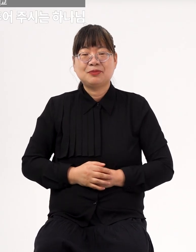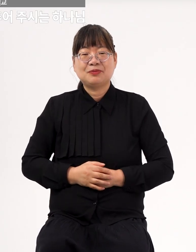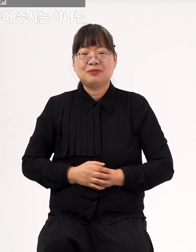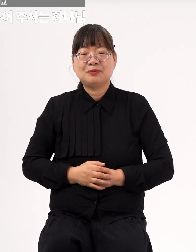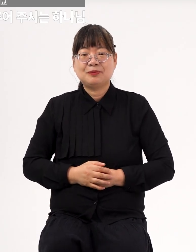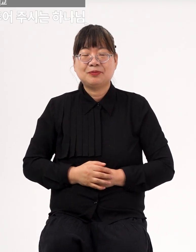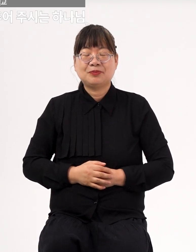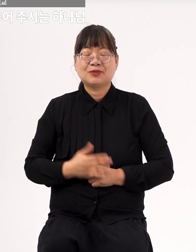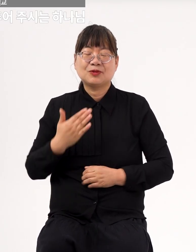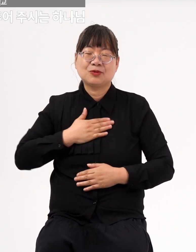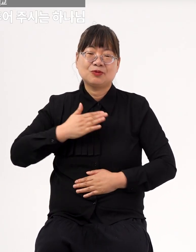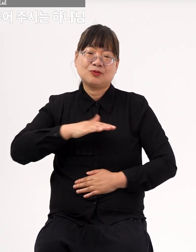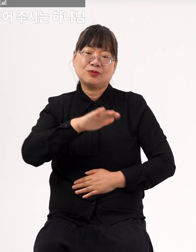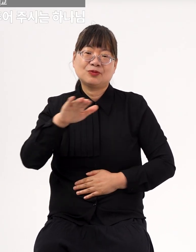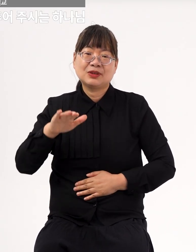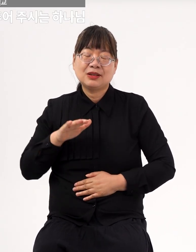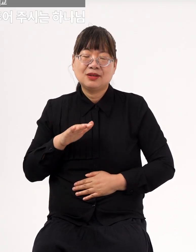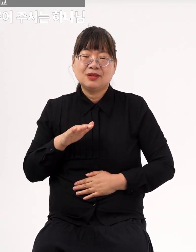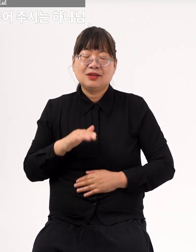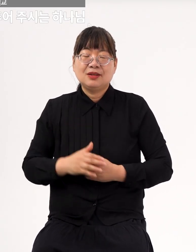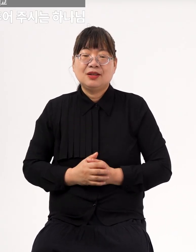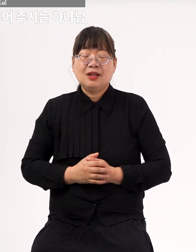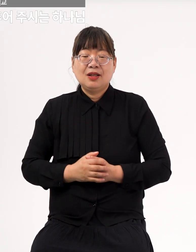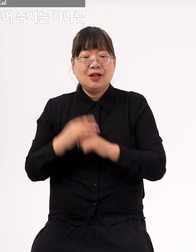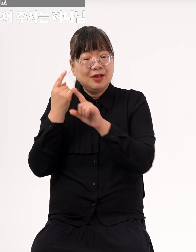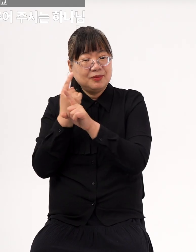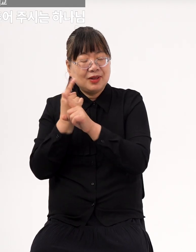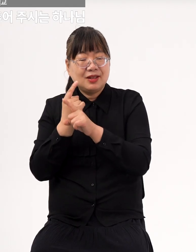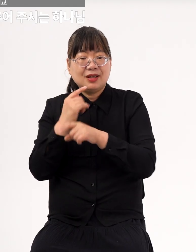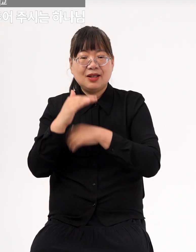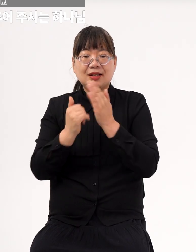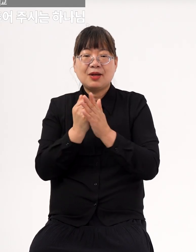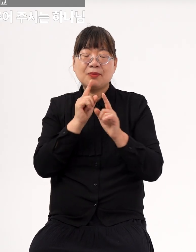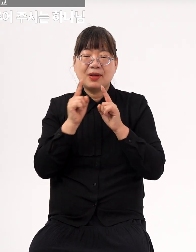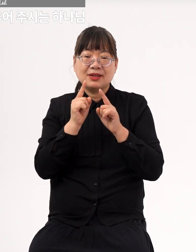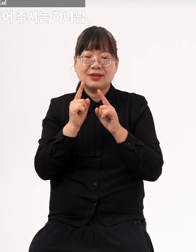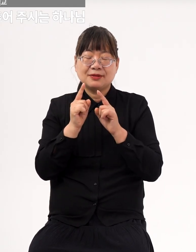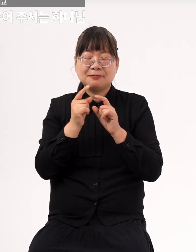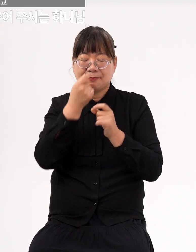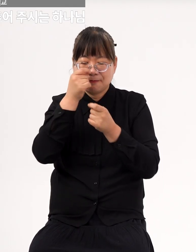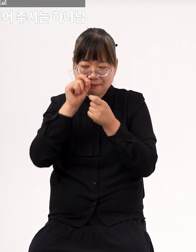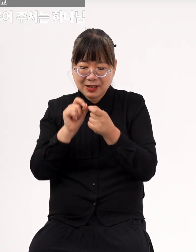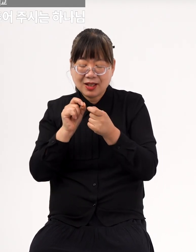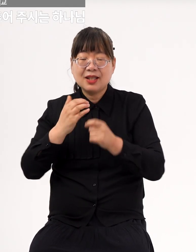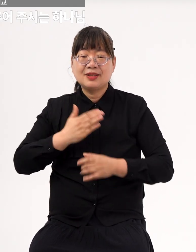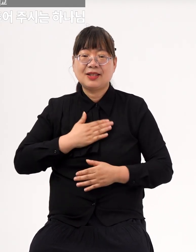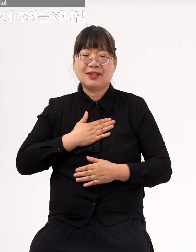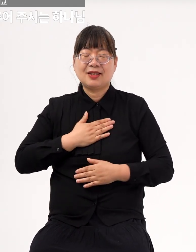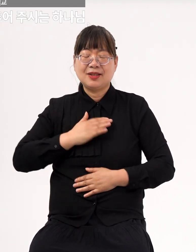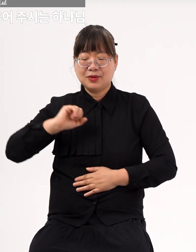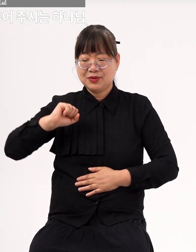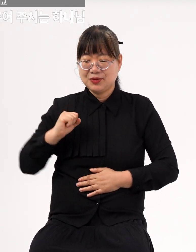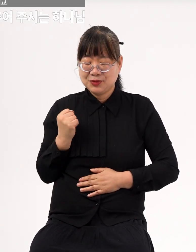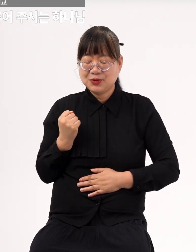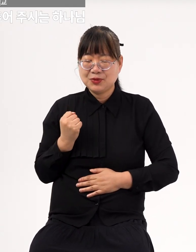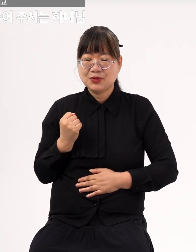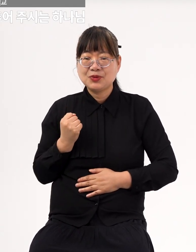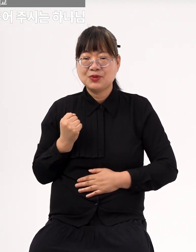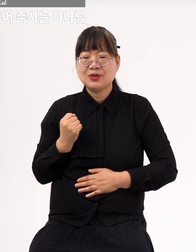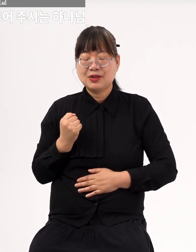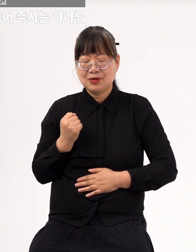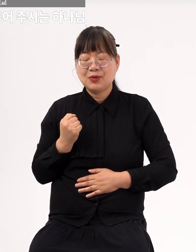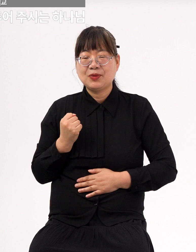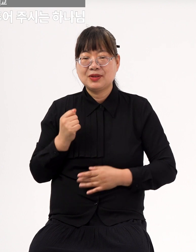그러니까 우리가 매일 말씀과 밀착해서 내가 순종할 부분을